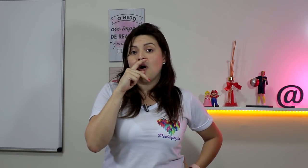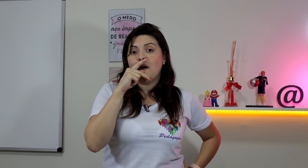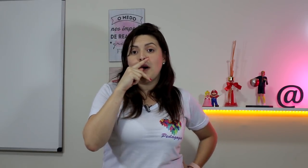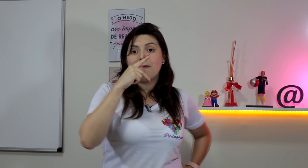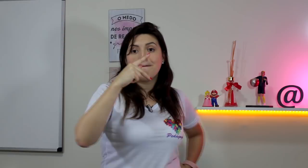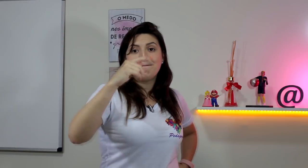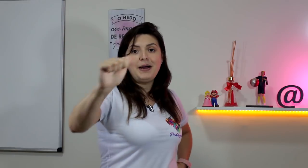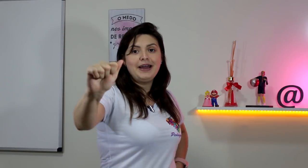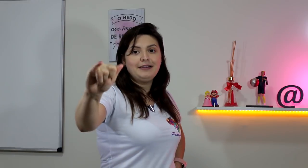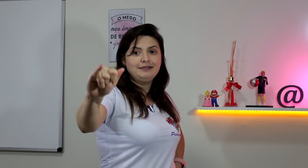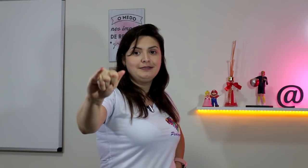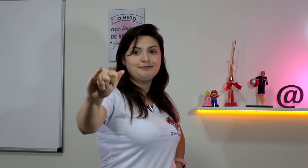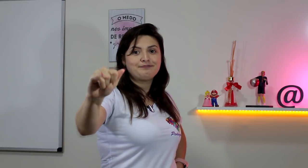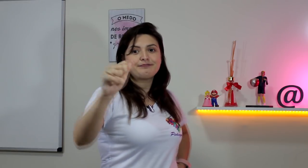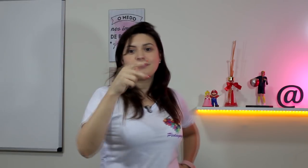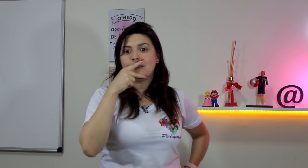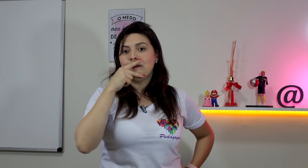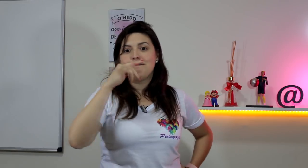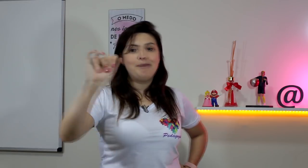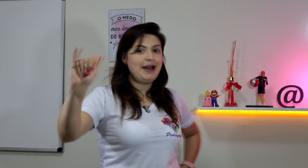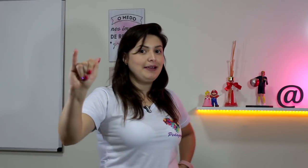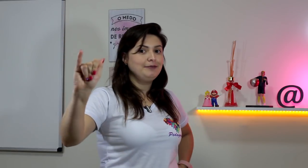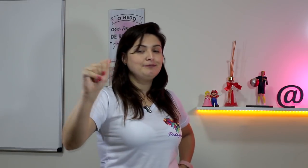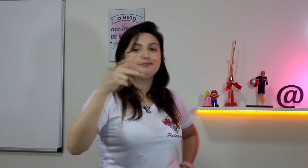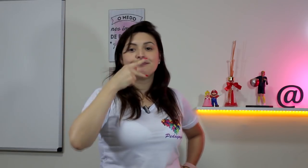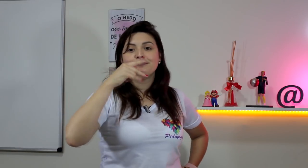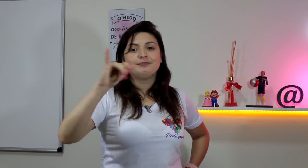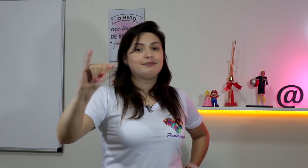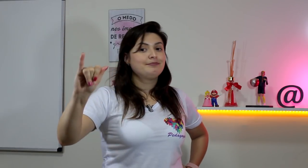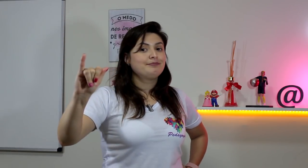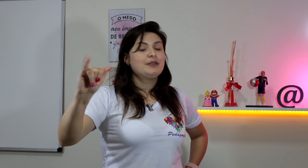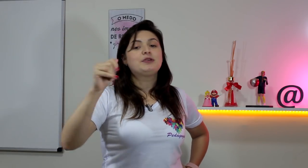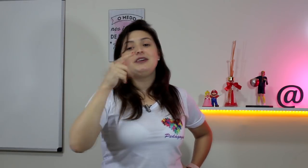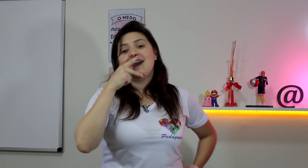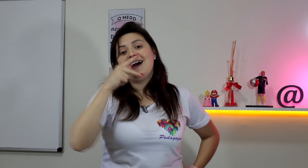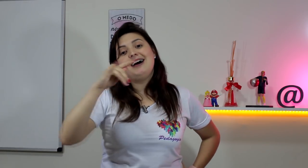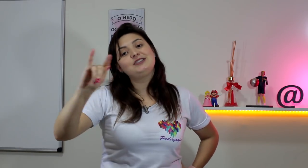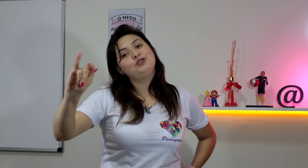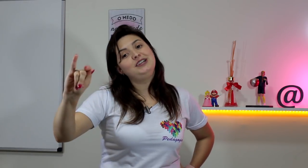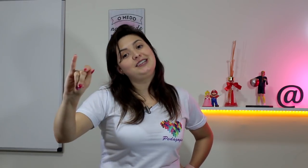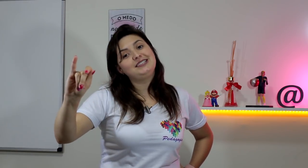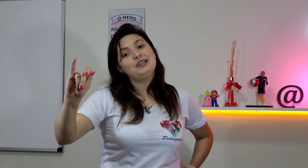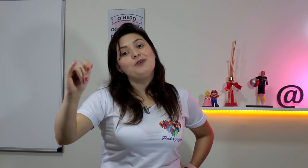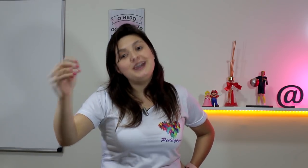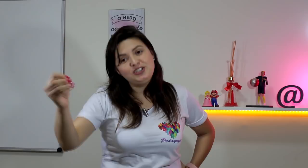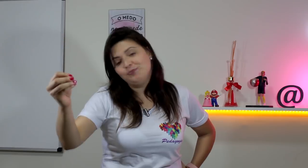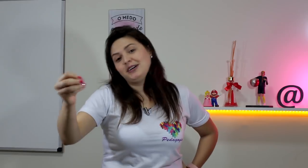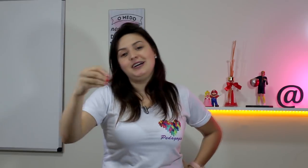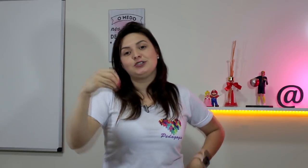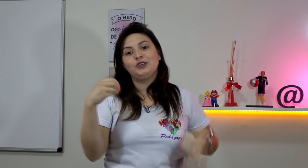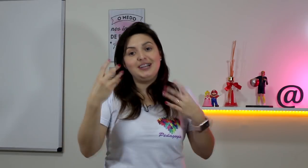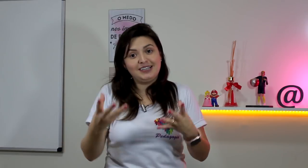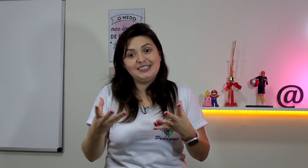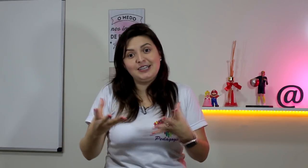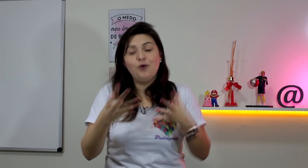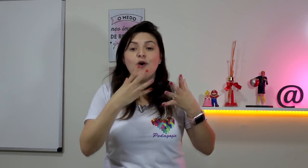ó. Pai, pai, que é a soletração rítmica, é a soletração,